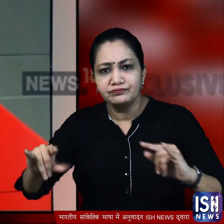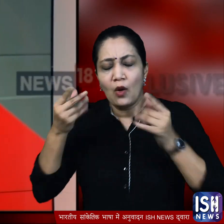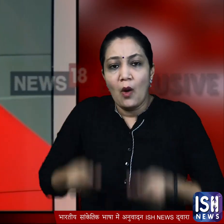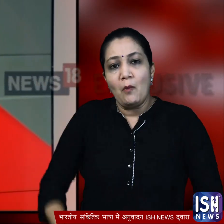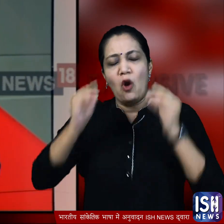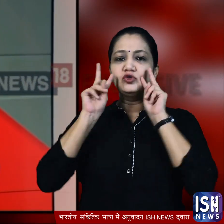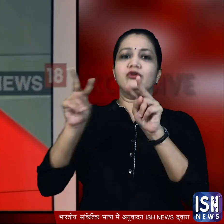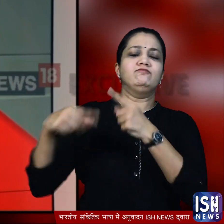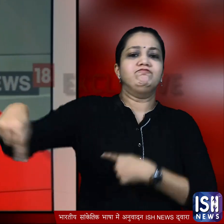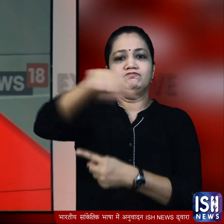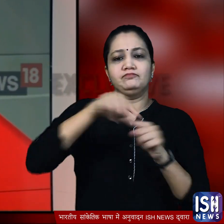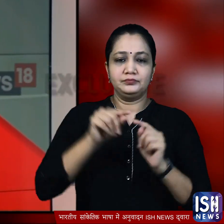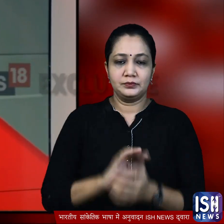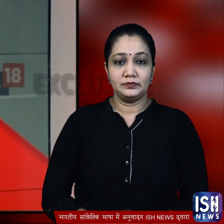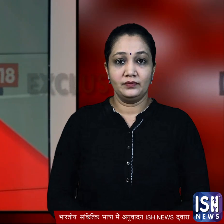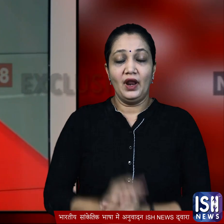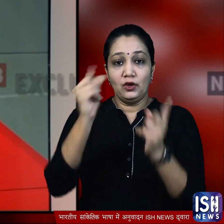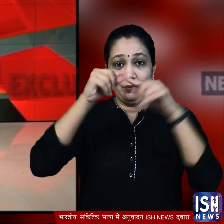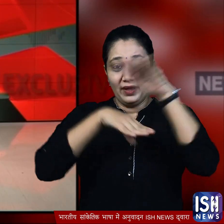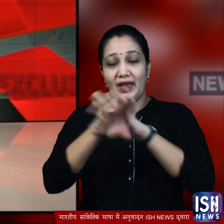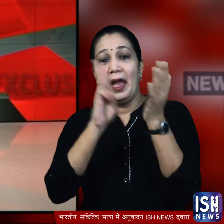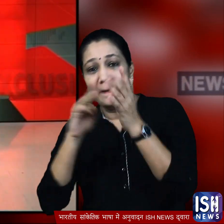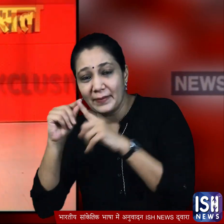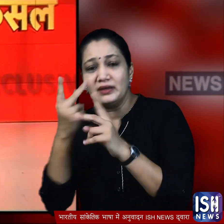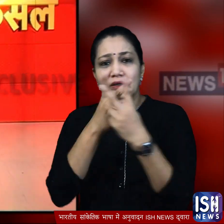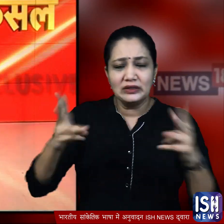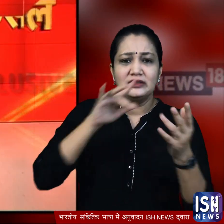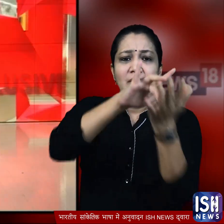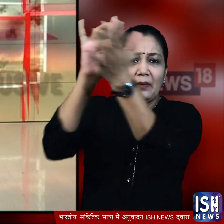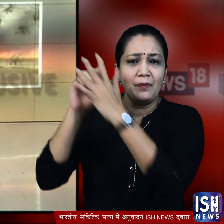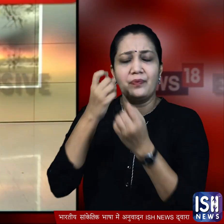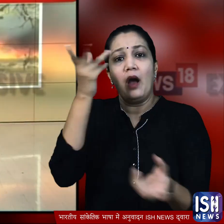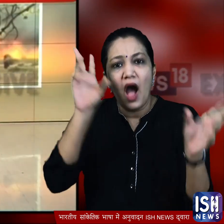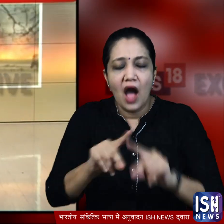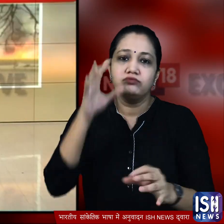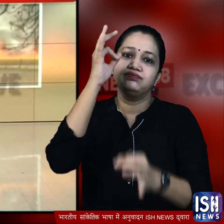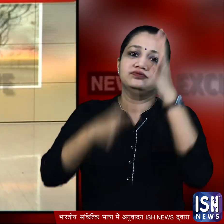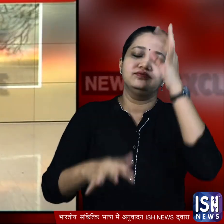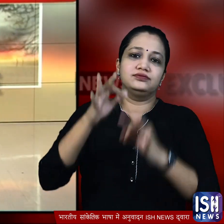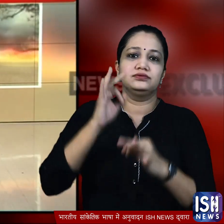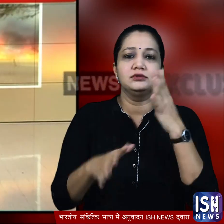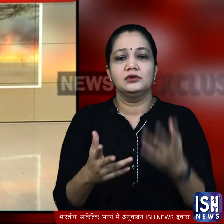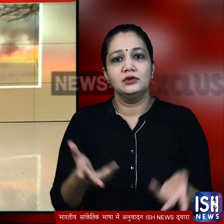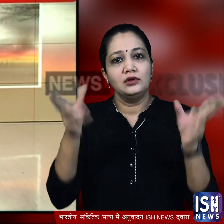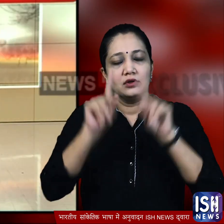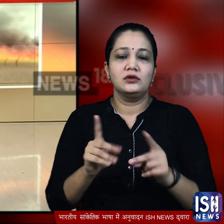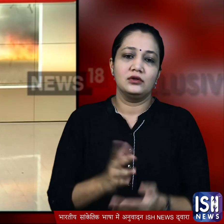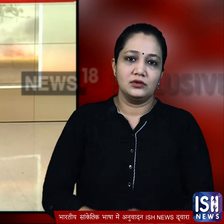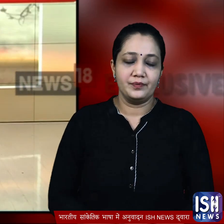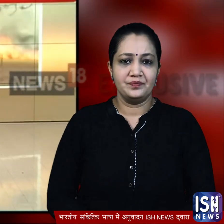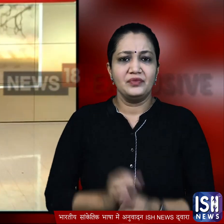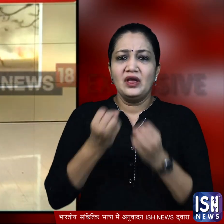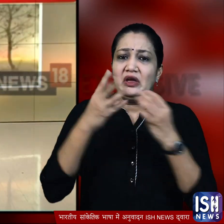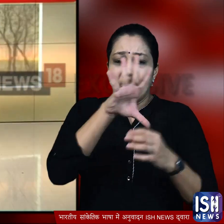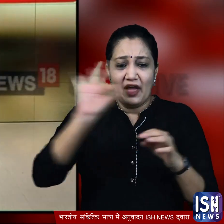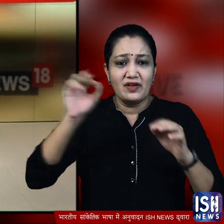और मध्य प्रदेश से कुछ इलाकों में आग फिर खेतों में खड़ी फसल पर कहर बनकर टूटी। 500 से भी ज्यादा एकड़ में तैनात हो चुकी गेहूं